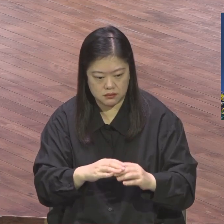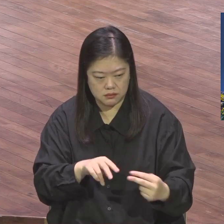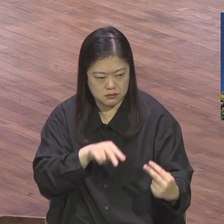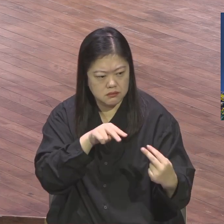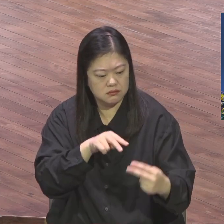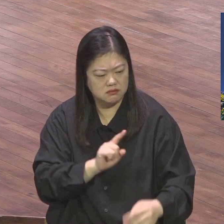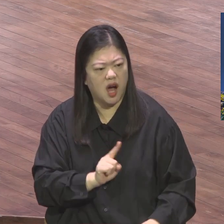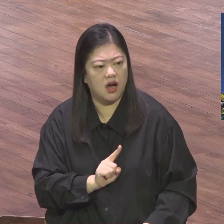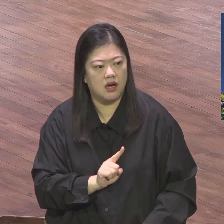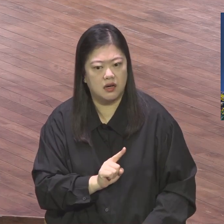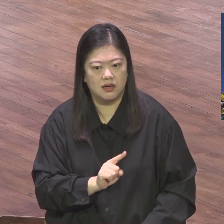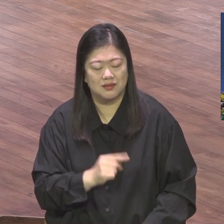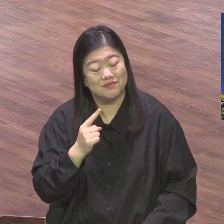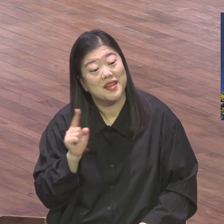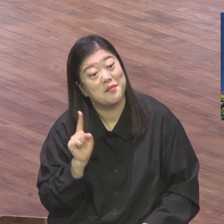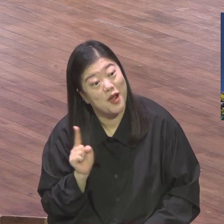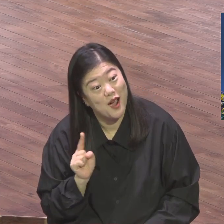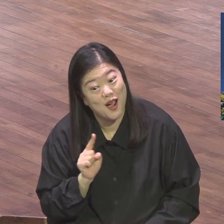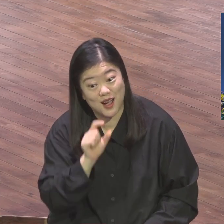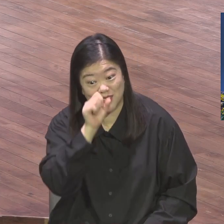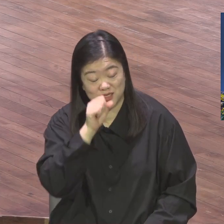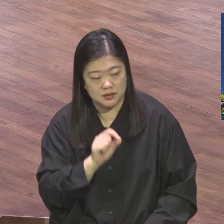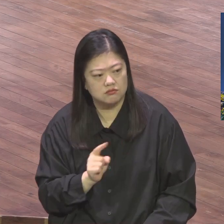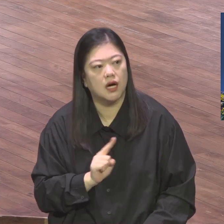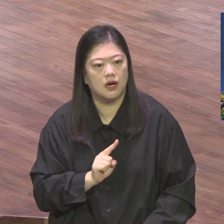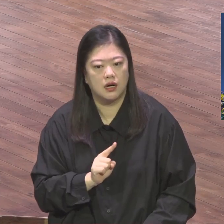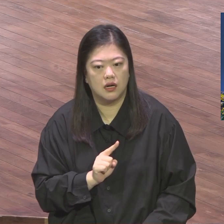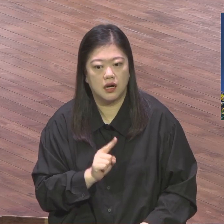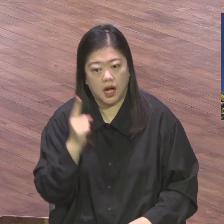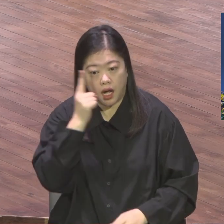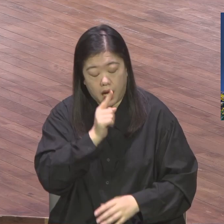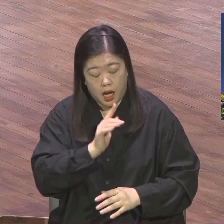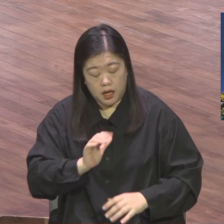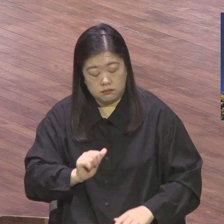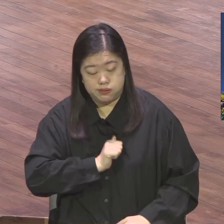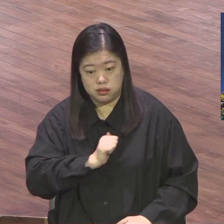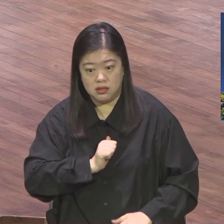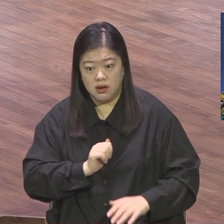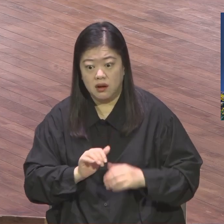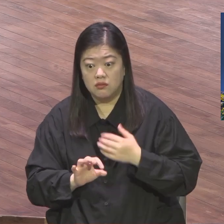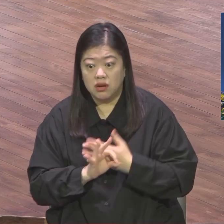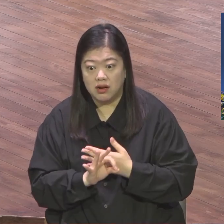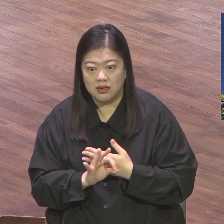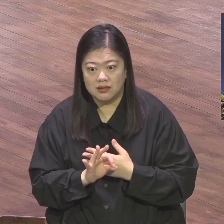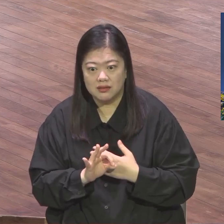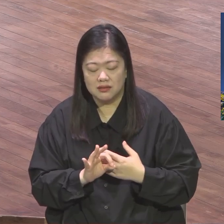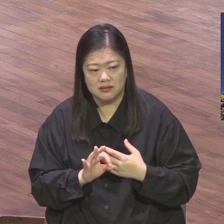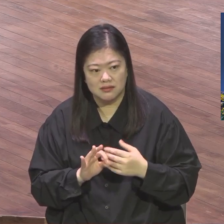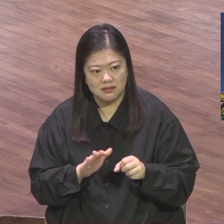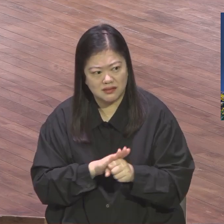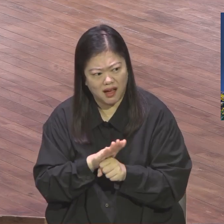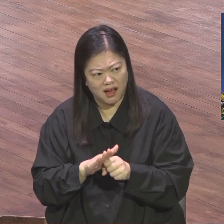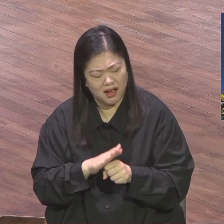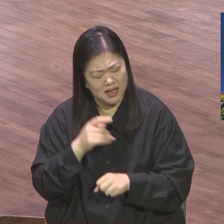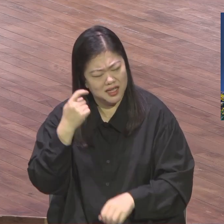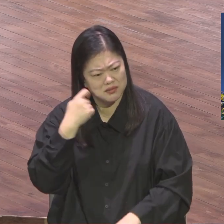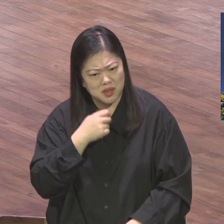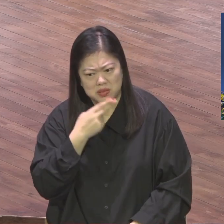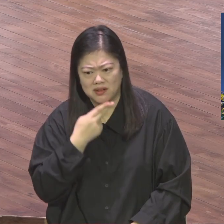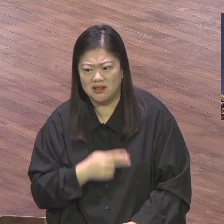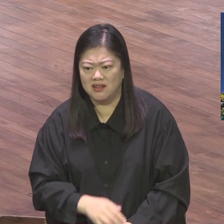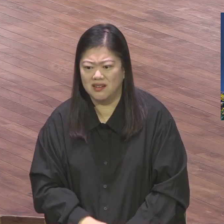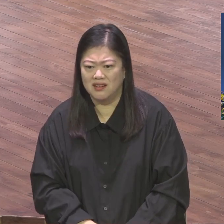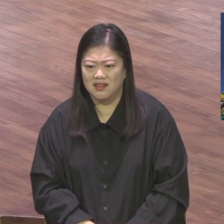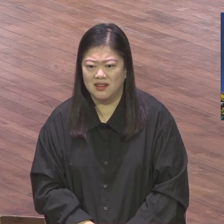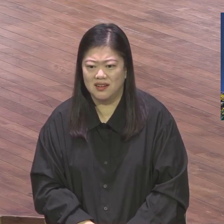이 마음에 다 즐거운 사람. 이런 건강해요, 또 특징이. 마음의 즐거움이 양약이니까 은혜를